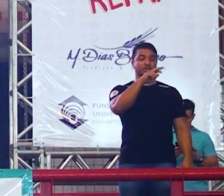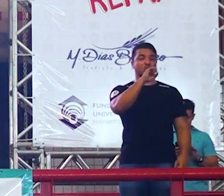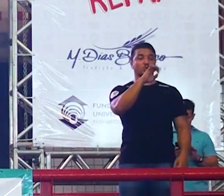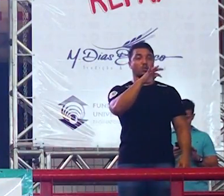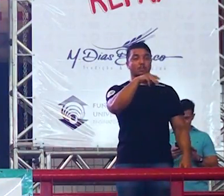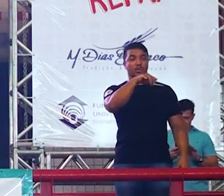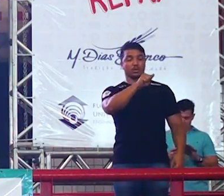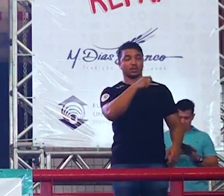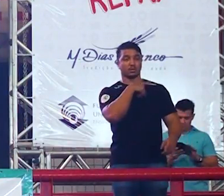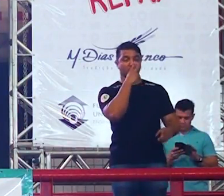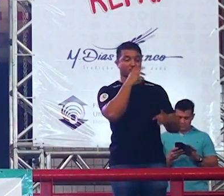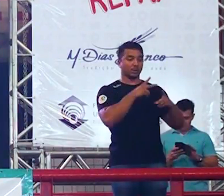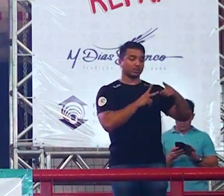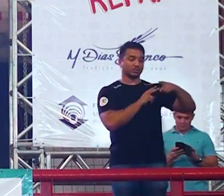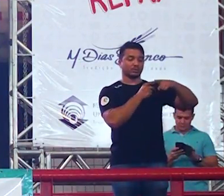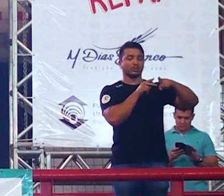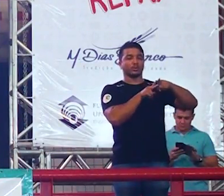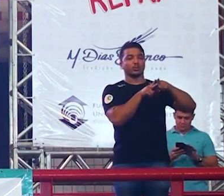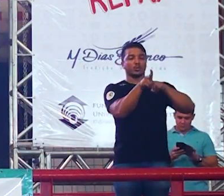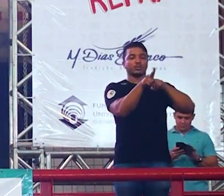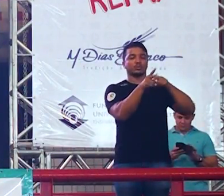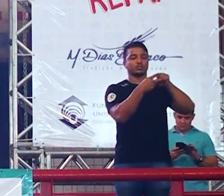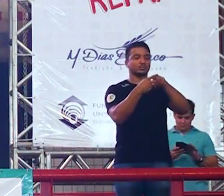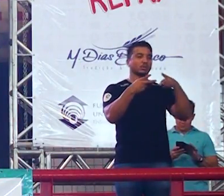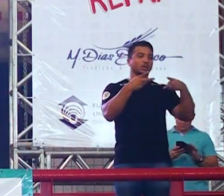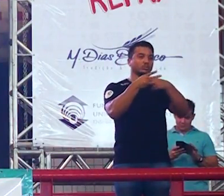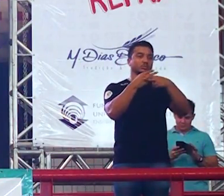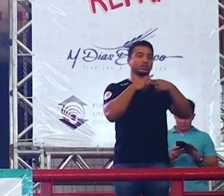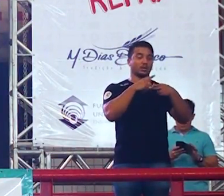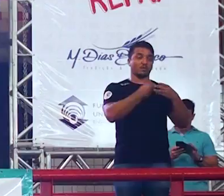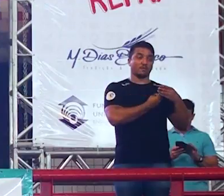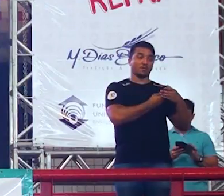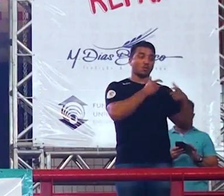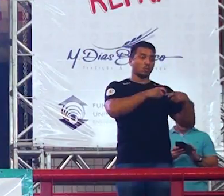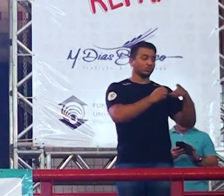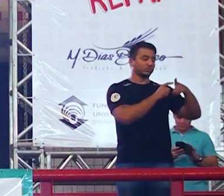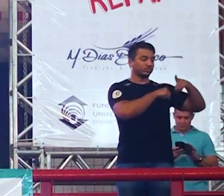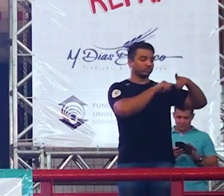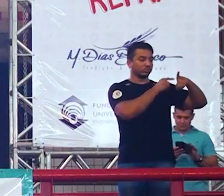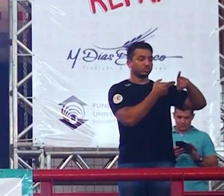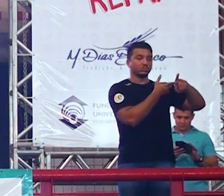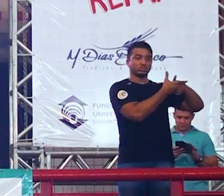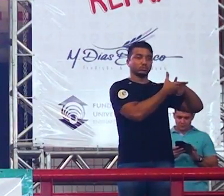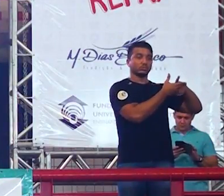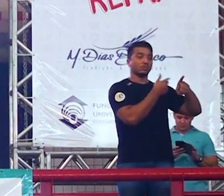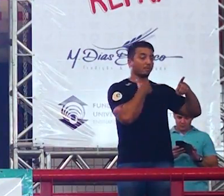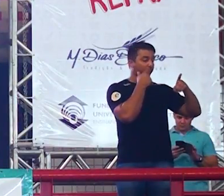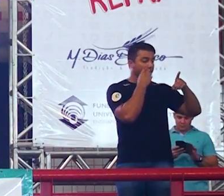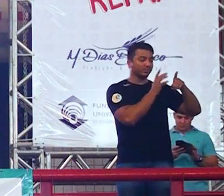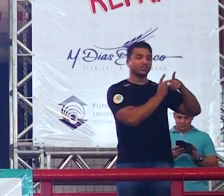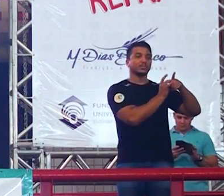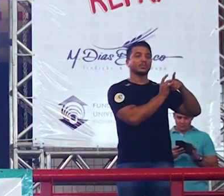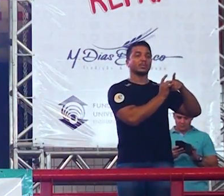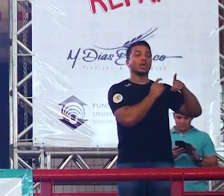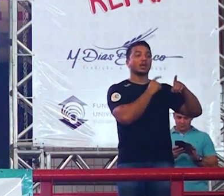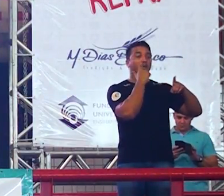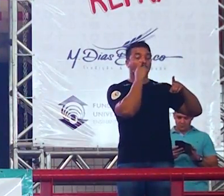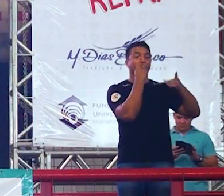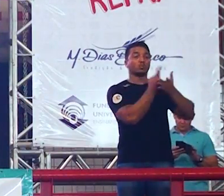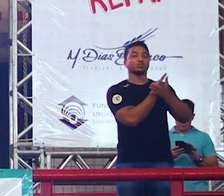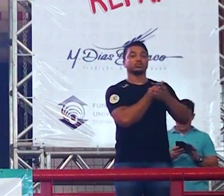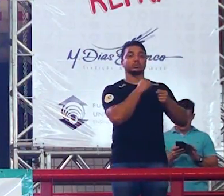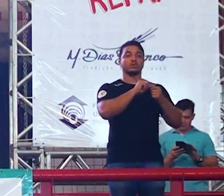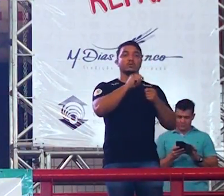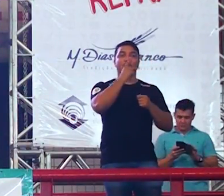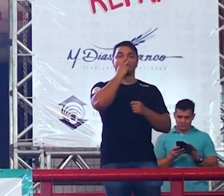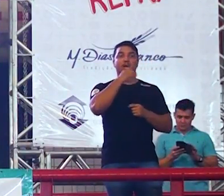no seccionamento dos ductos deferentes presentes nos testículos. Diante disso, do pedido do homem, esse pedido que ele fez